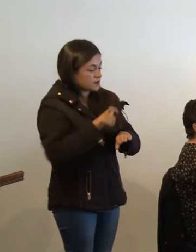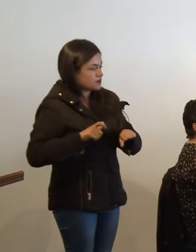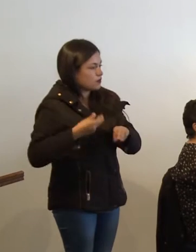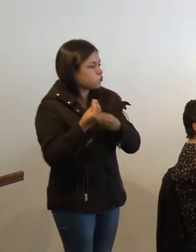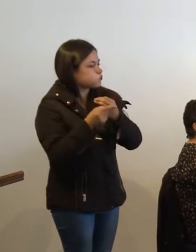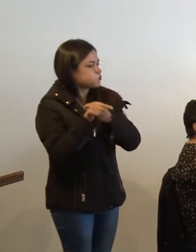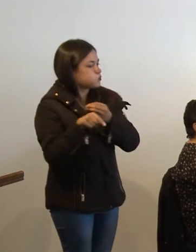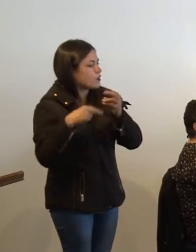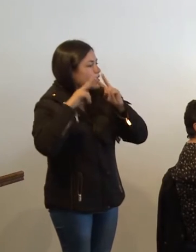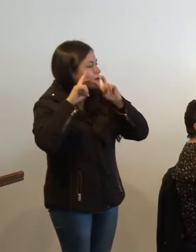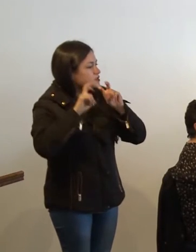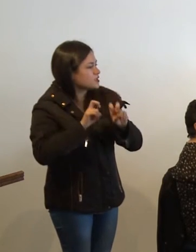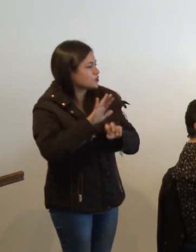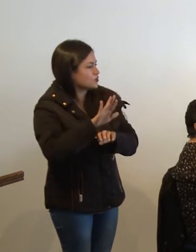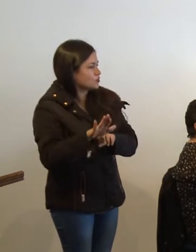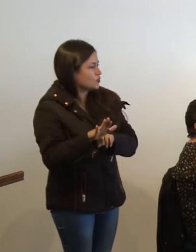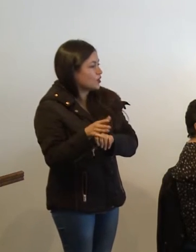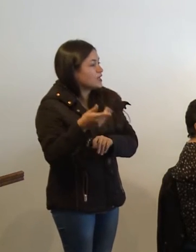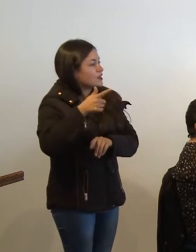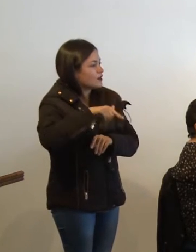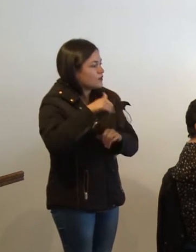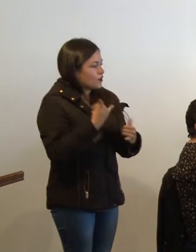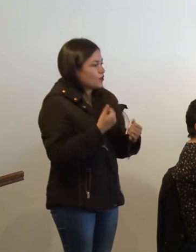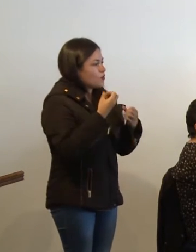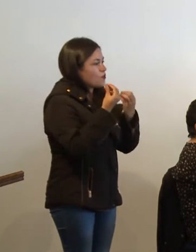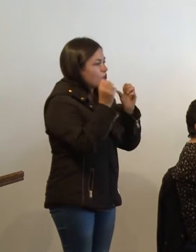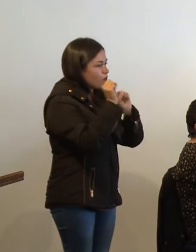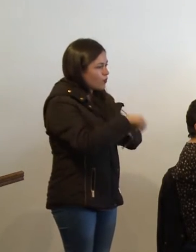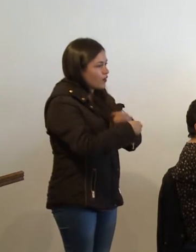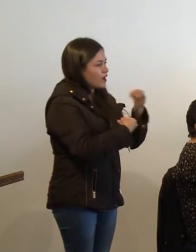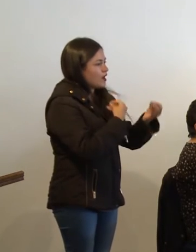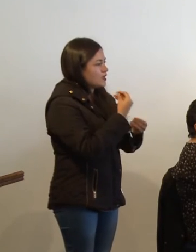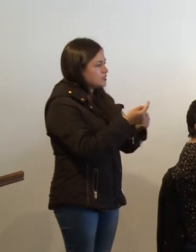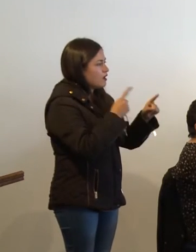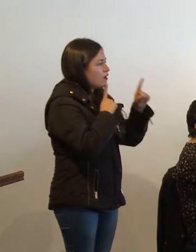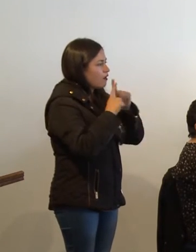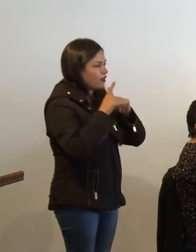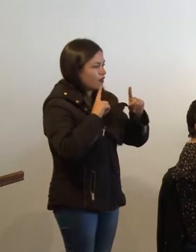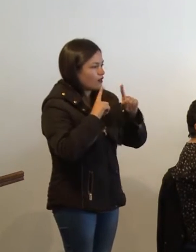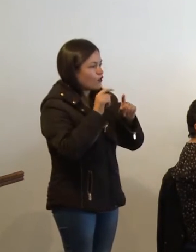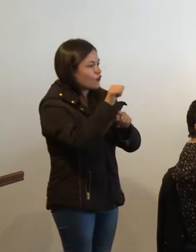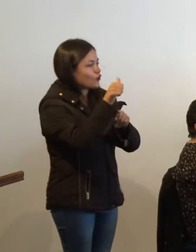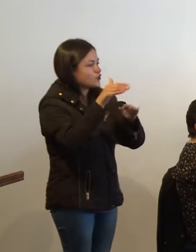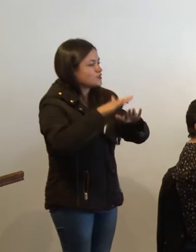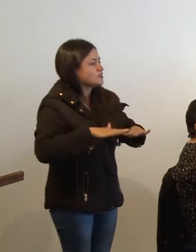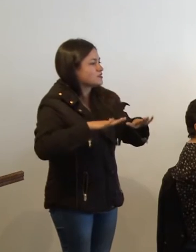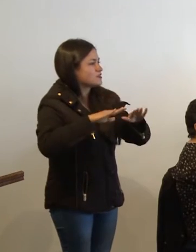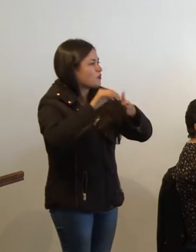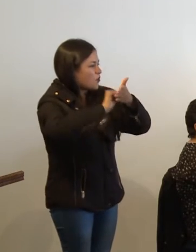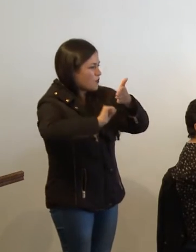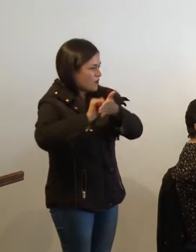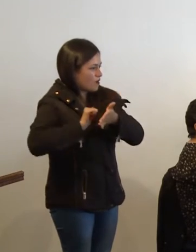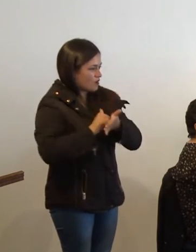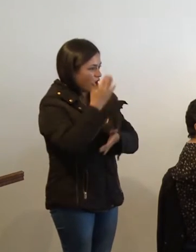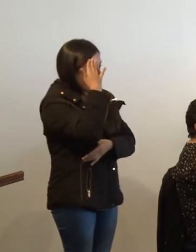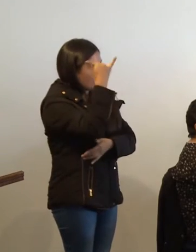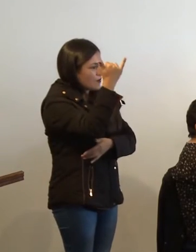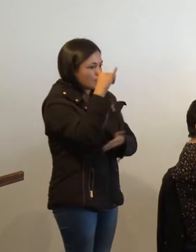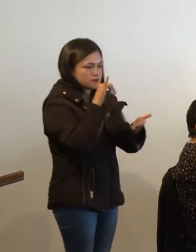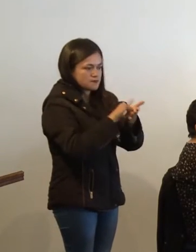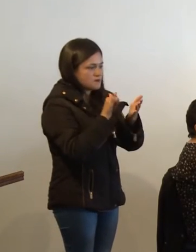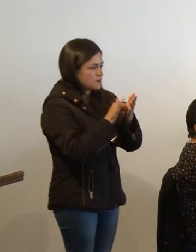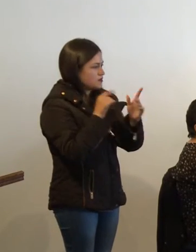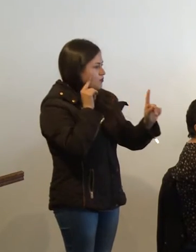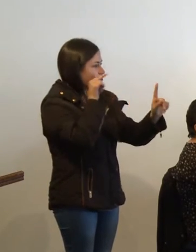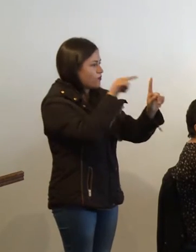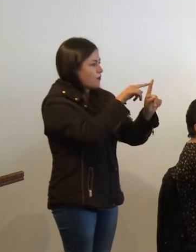investigaciones, y también que nos permitiera dialogar con otros espacios académicos que tienen el mismo